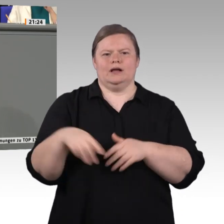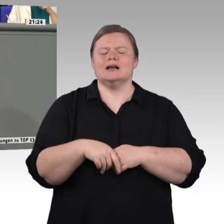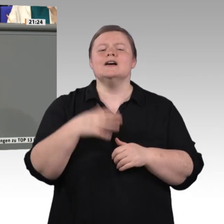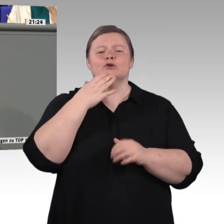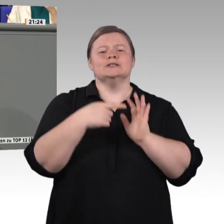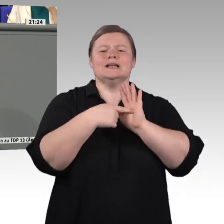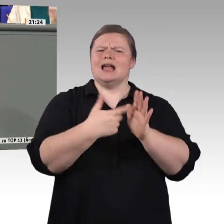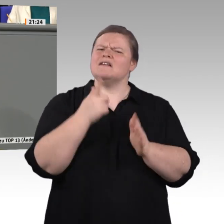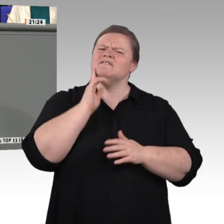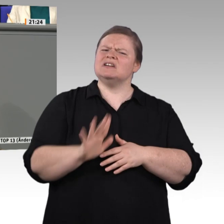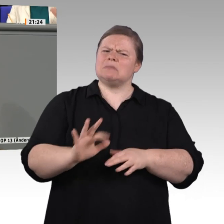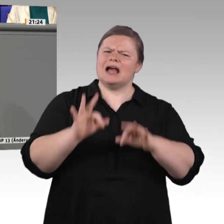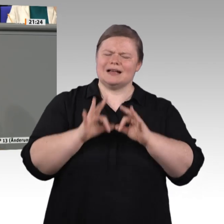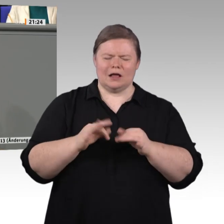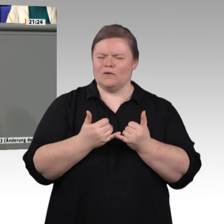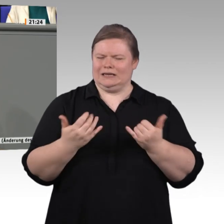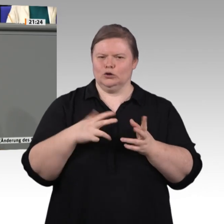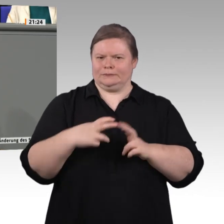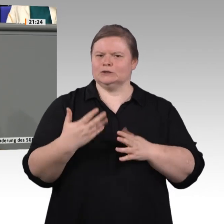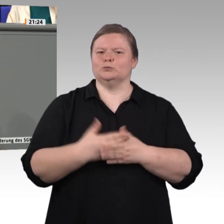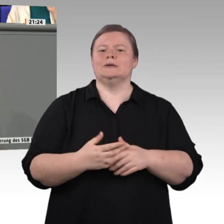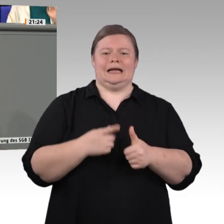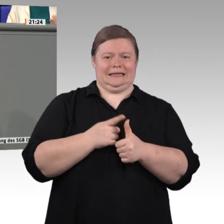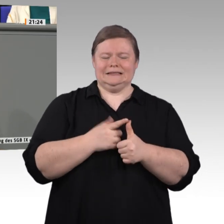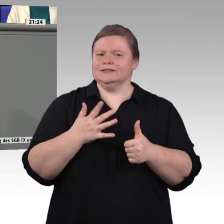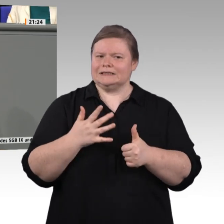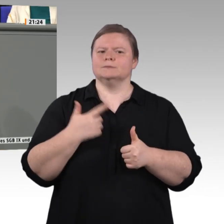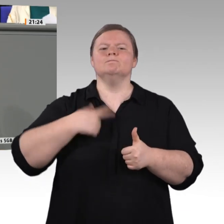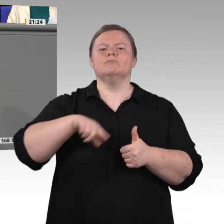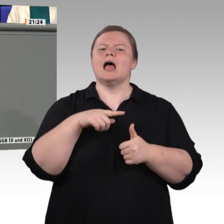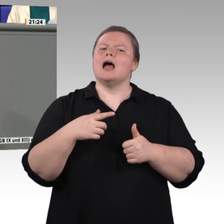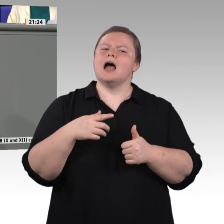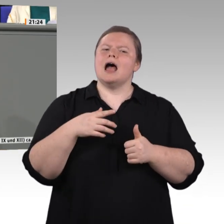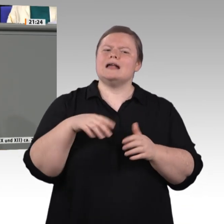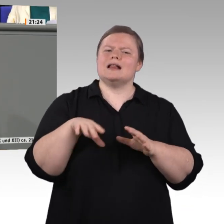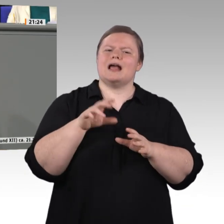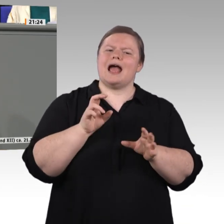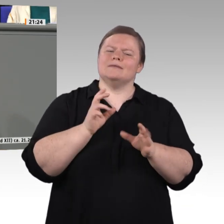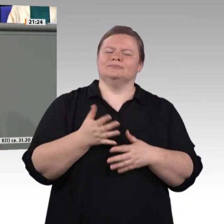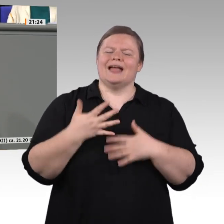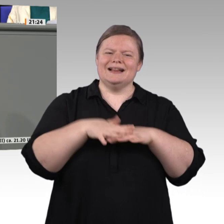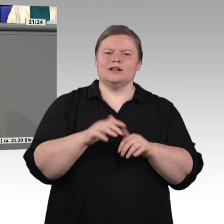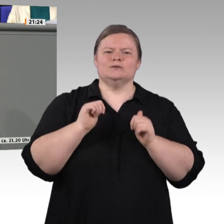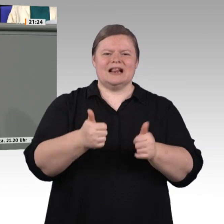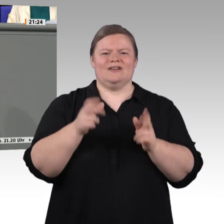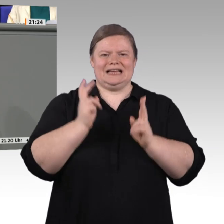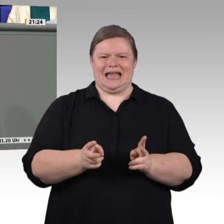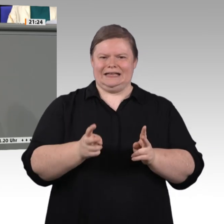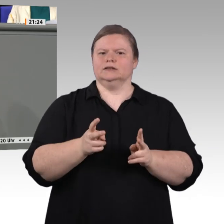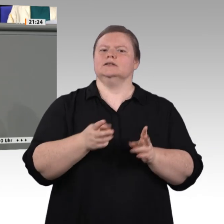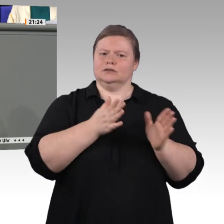in einen eigenen Teil des Eingliederungshilferechtes und wir unterstreichen damit